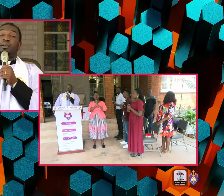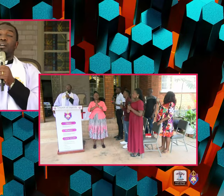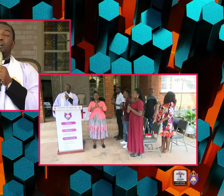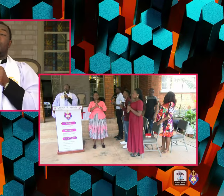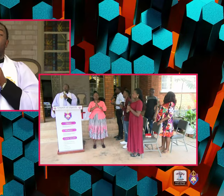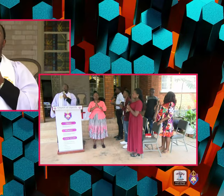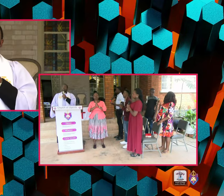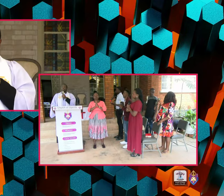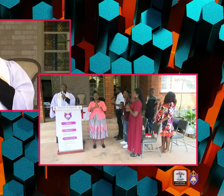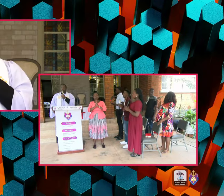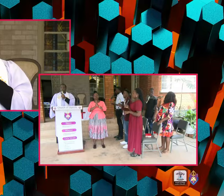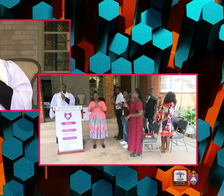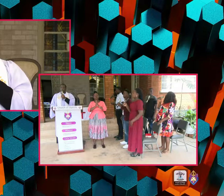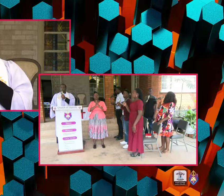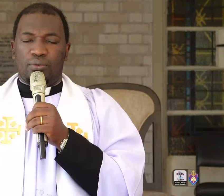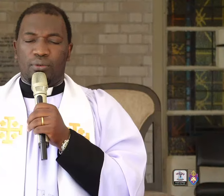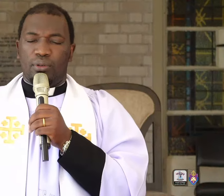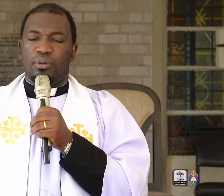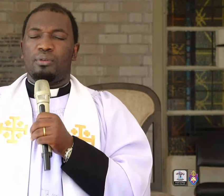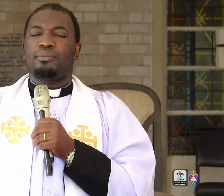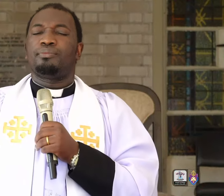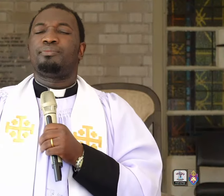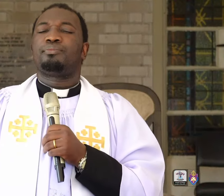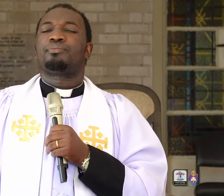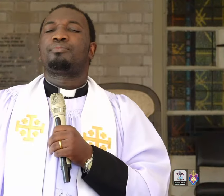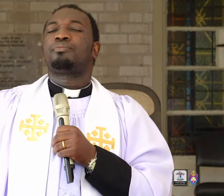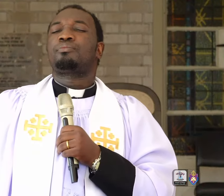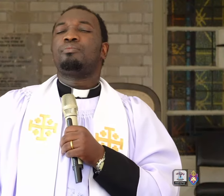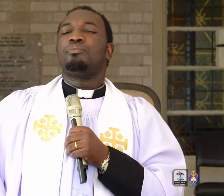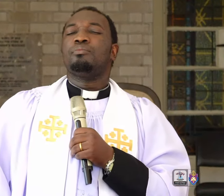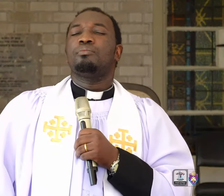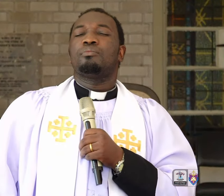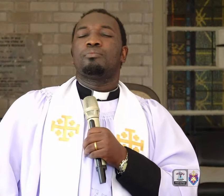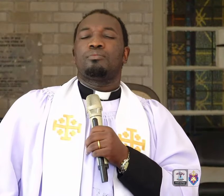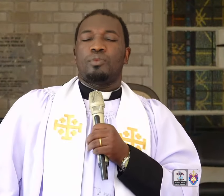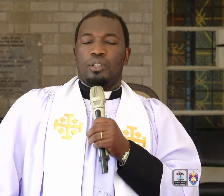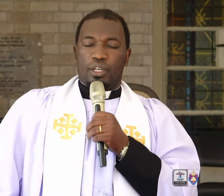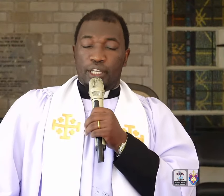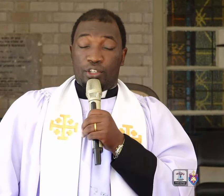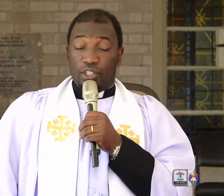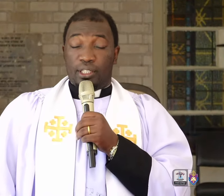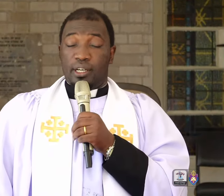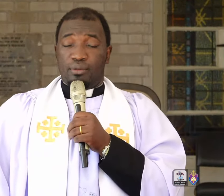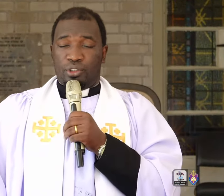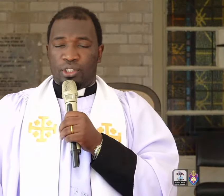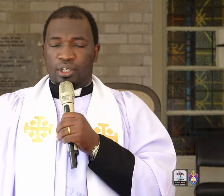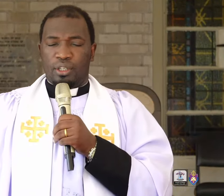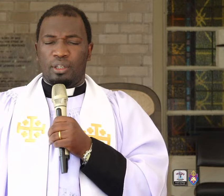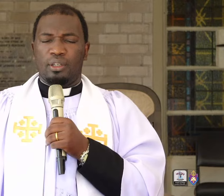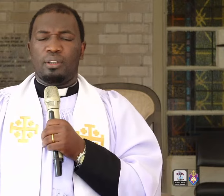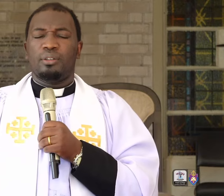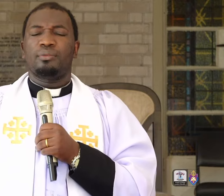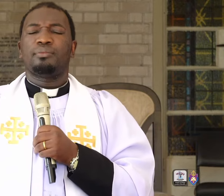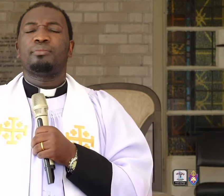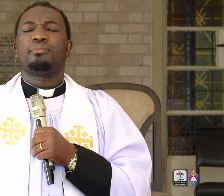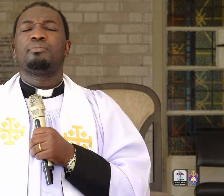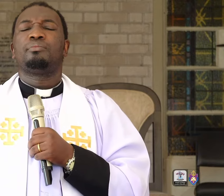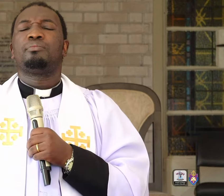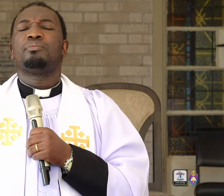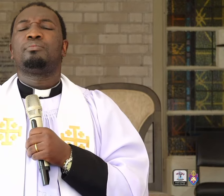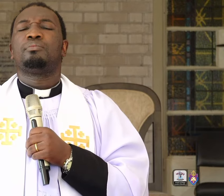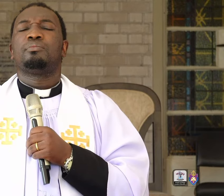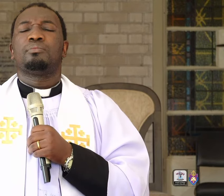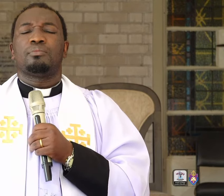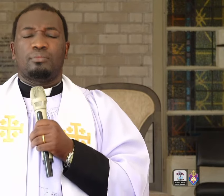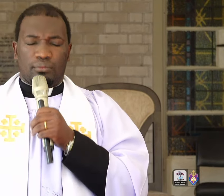beera nange Yesu beera nange genseta busi beera